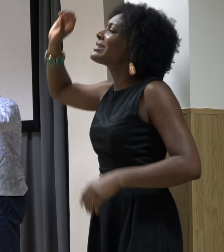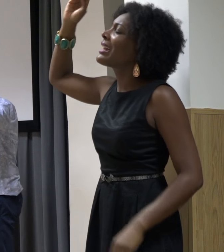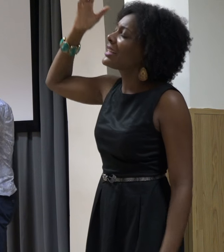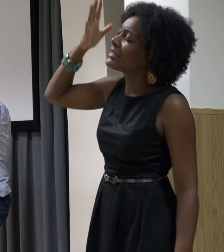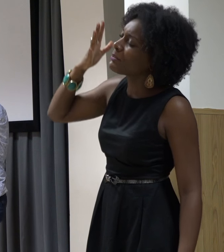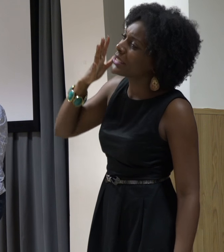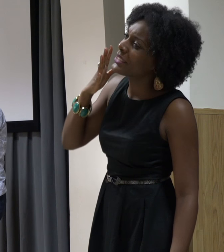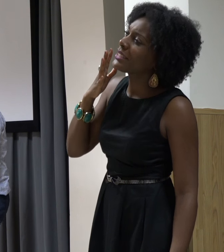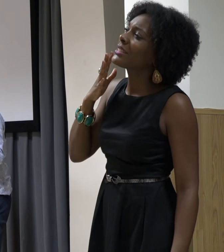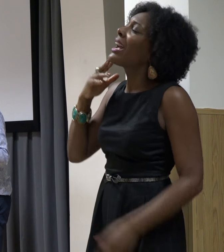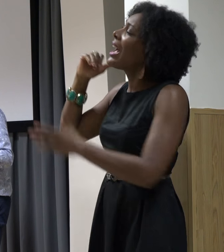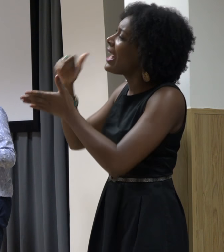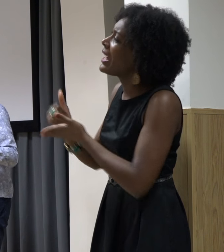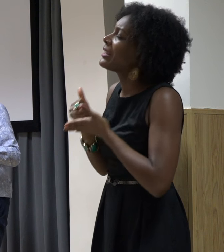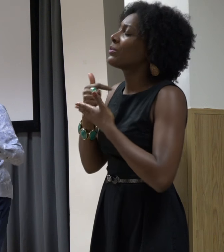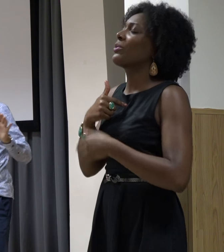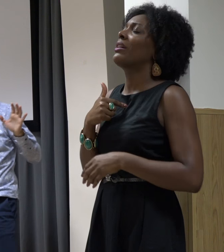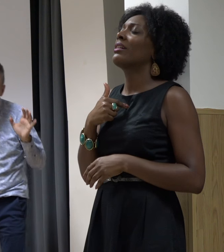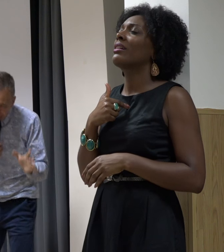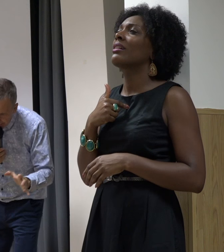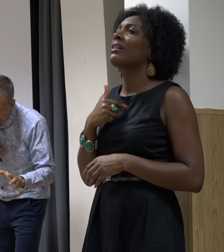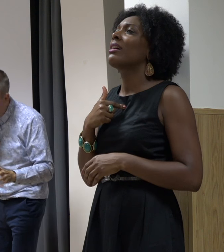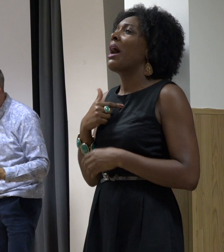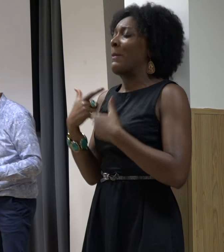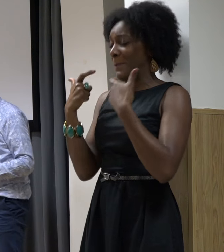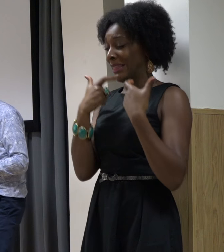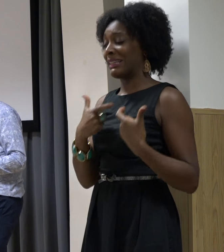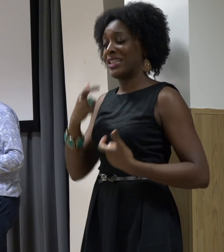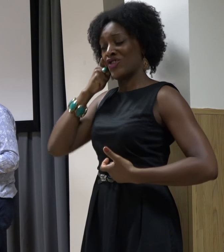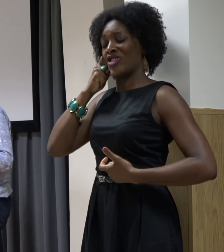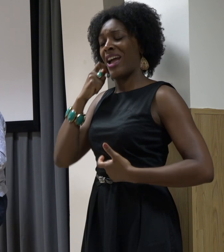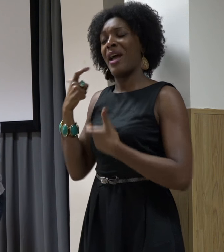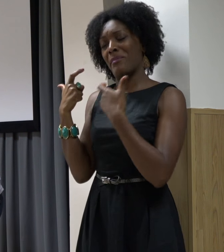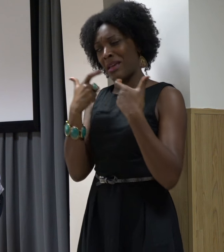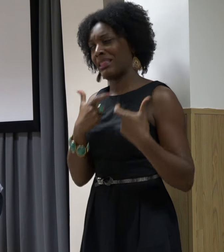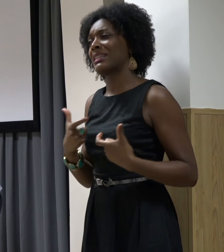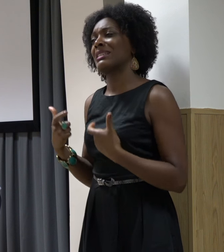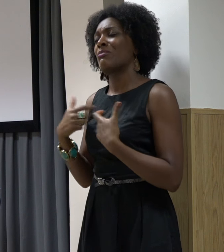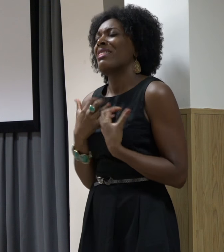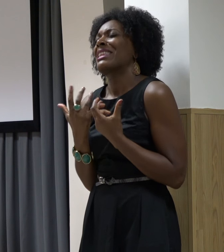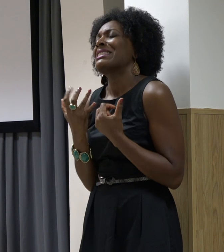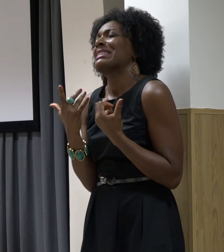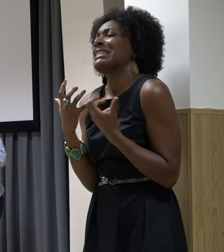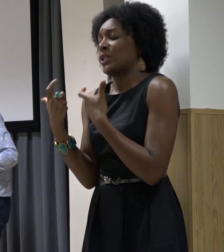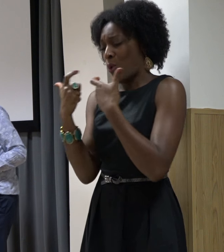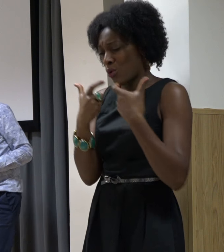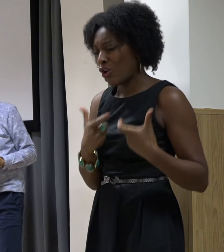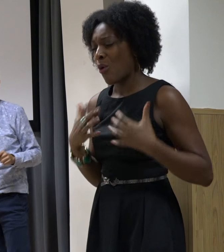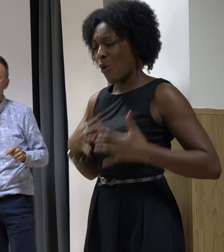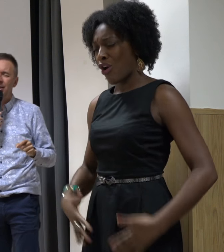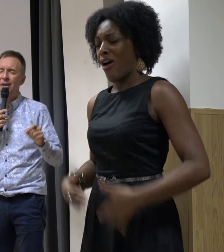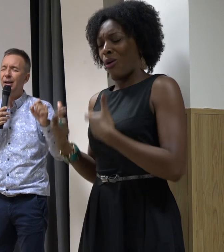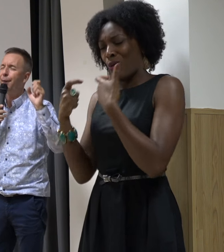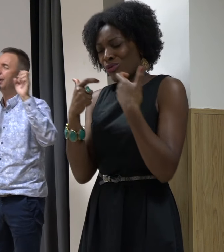Saint-Esprit, aide-moi à maîtriser ma chair, mes désirs, mon